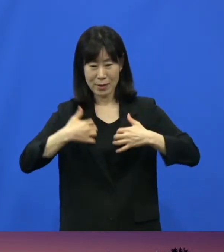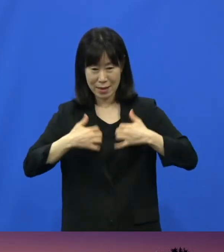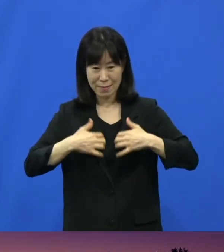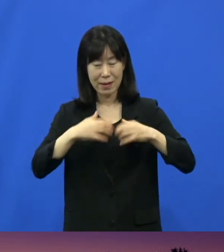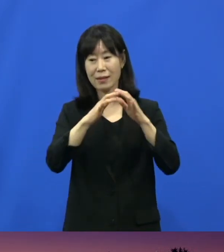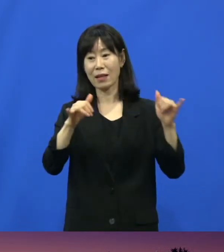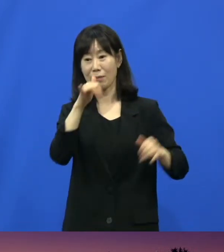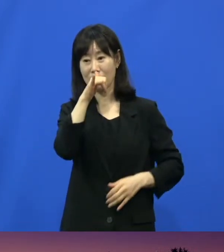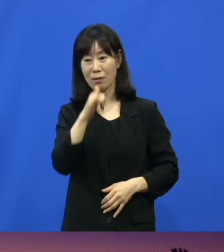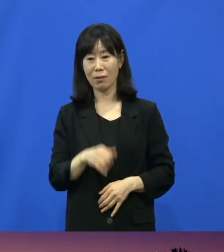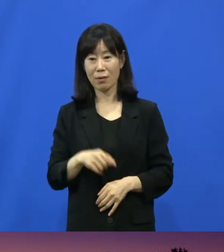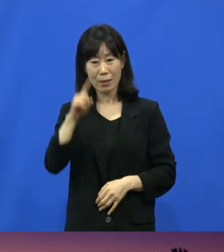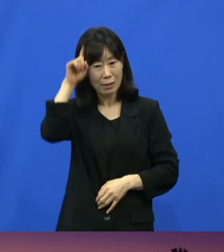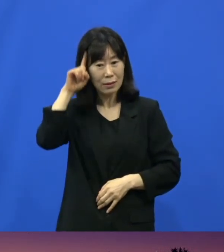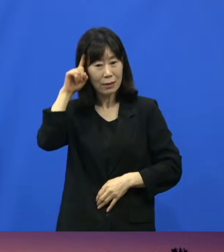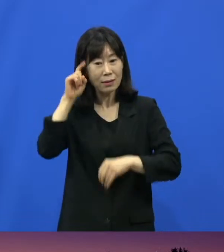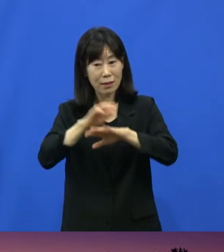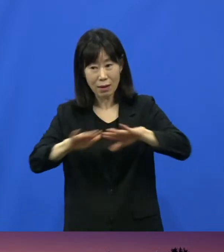여러분 욕구가 사라져요?